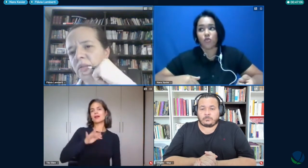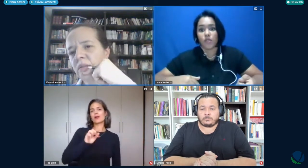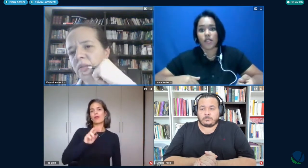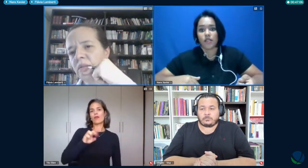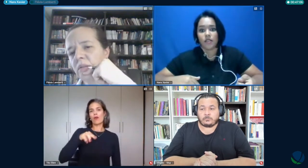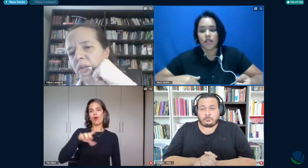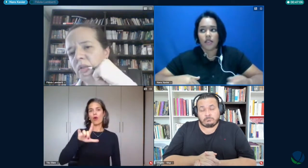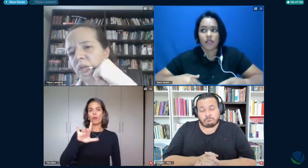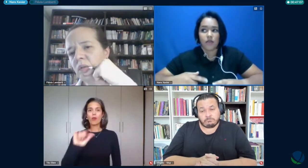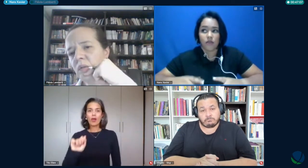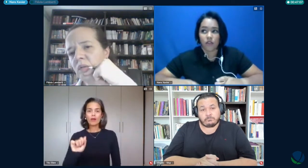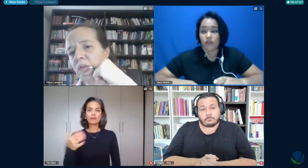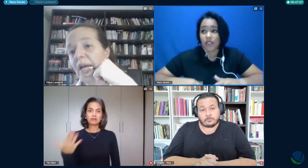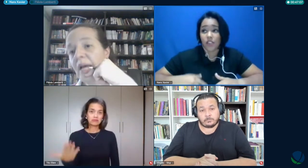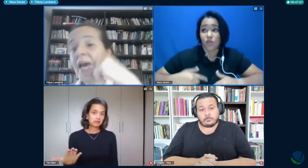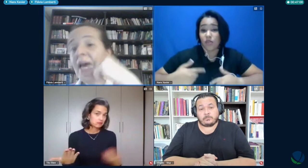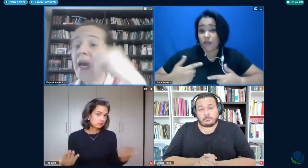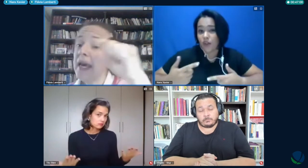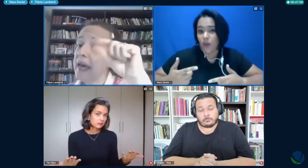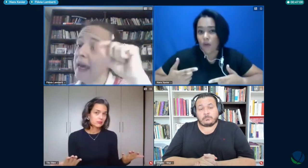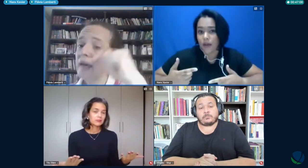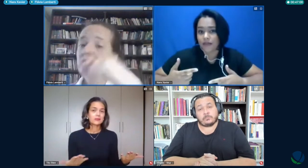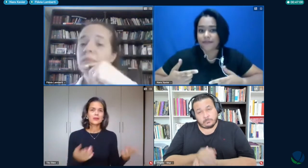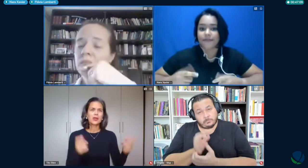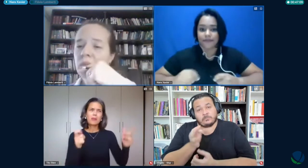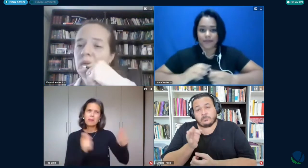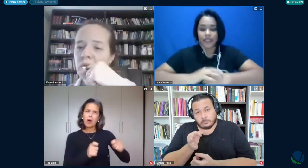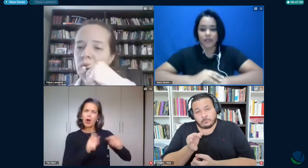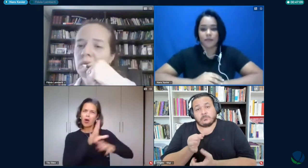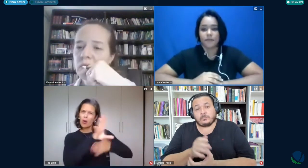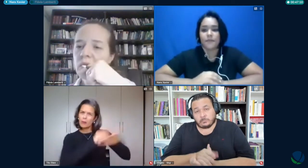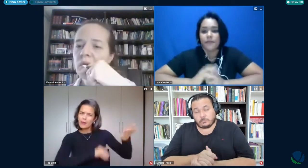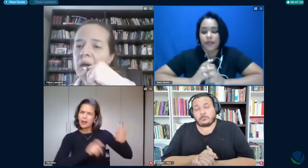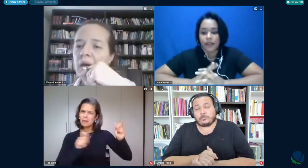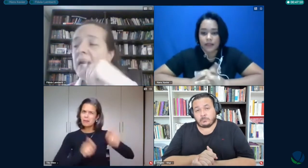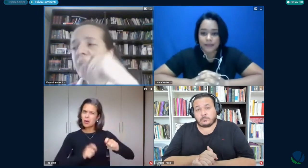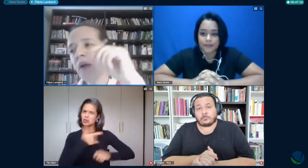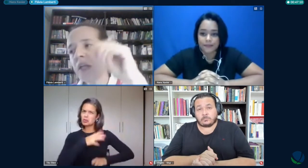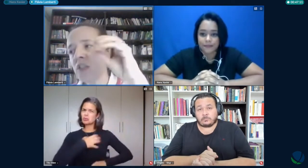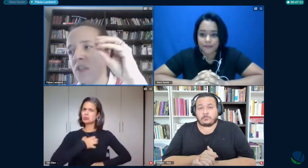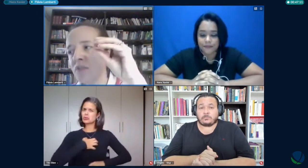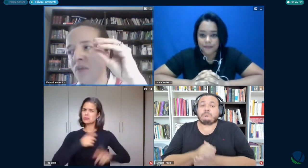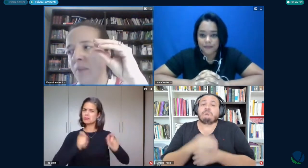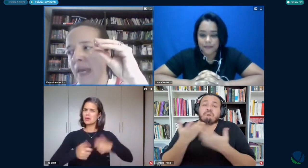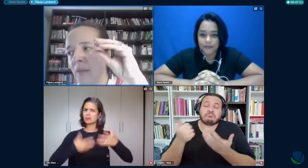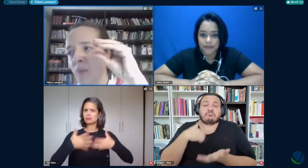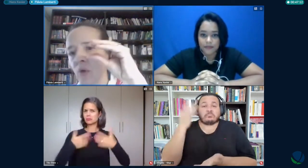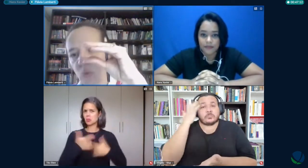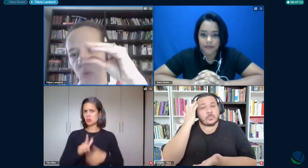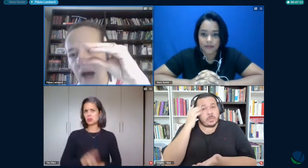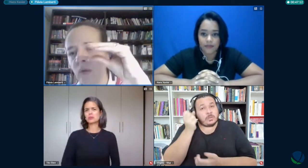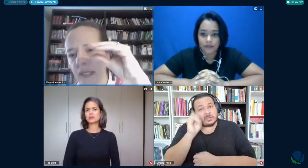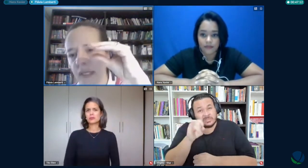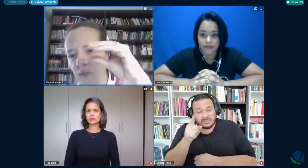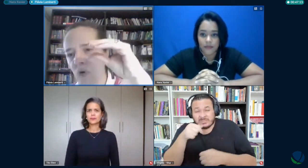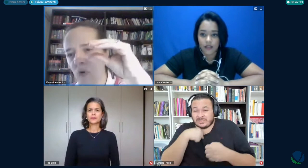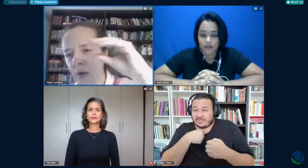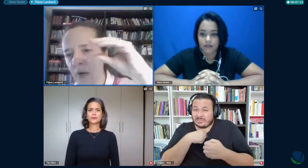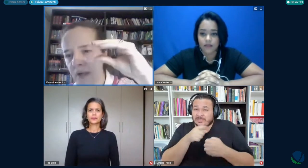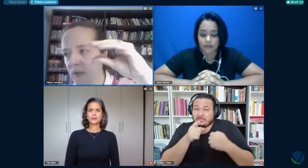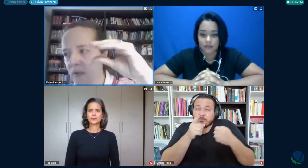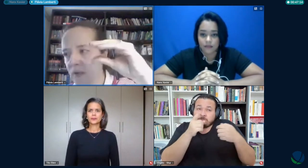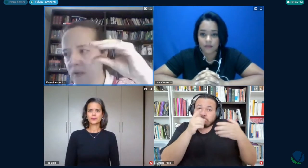me ajuda? Isso eu vou fazer de outra forma? Entendeu? Então, eu acho que se for bem pontual, né, se